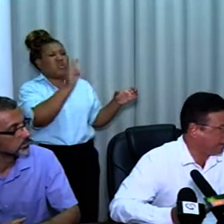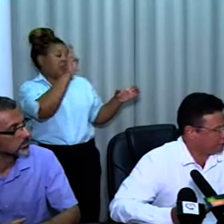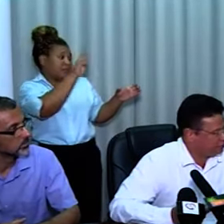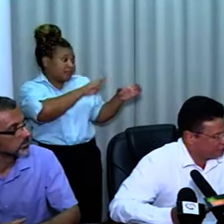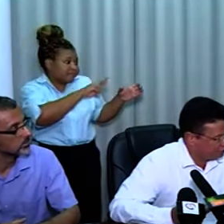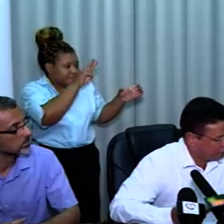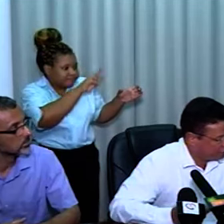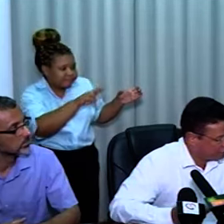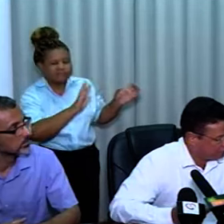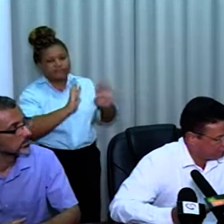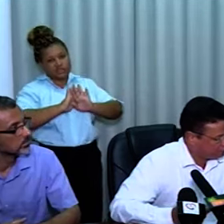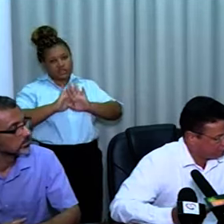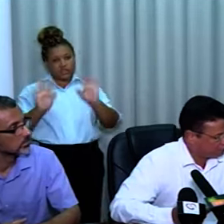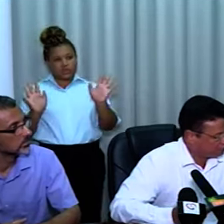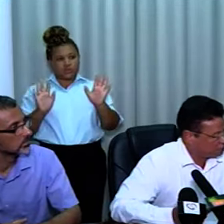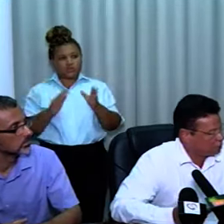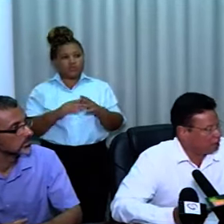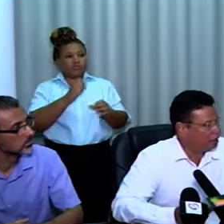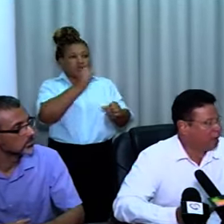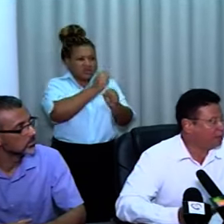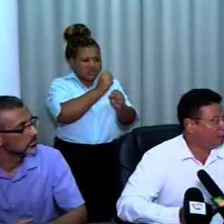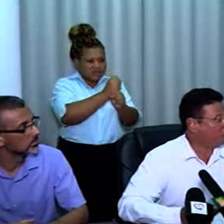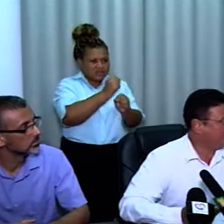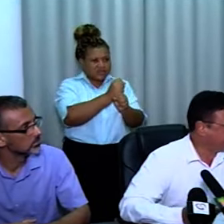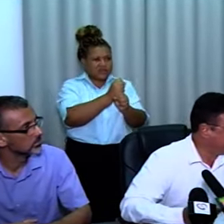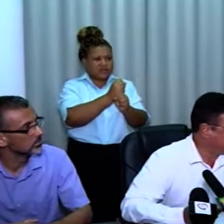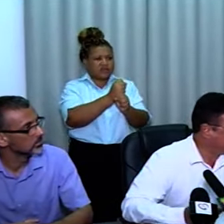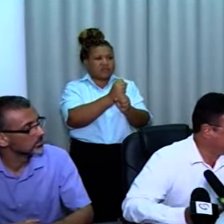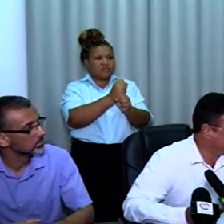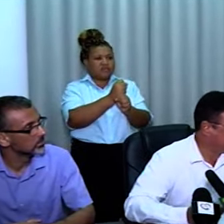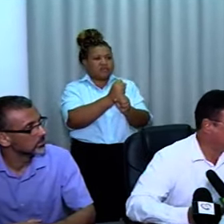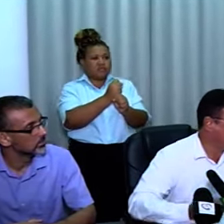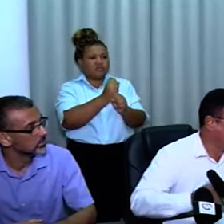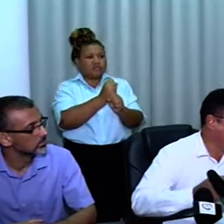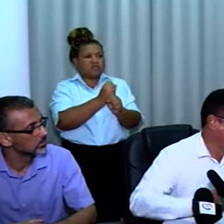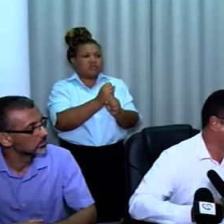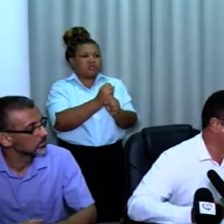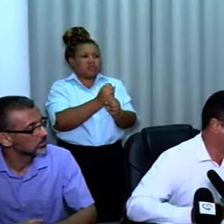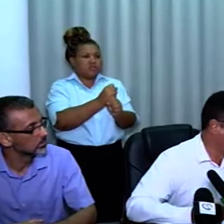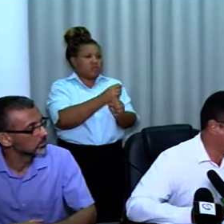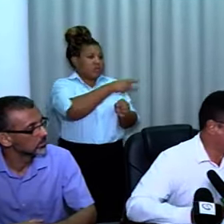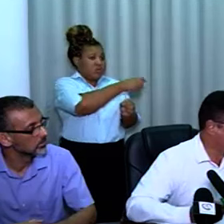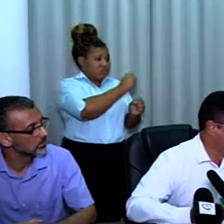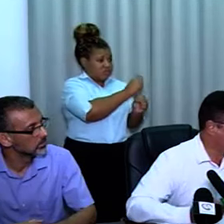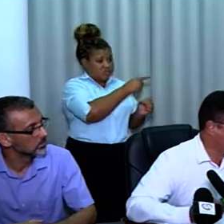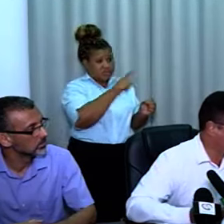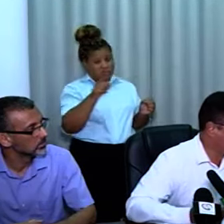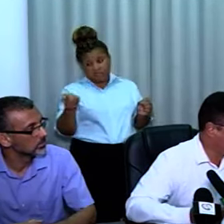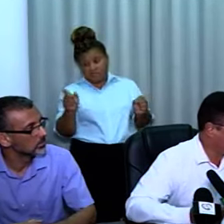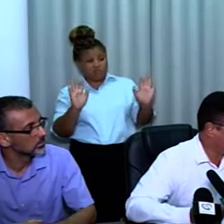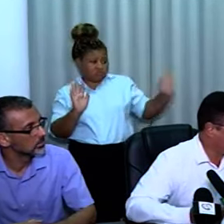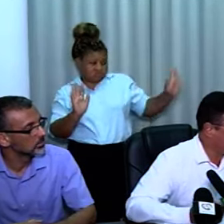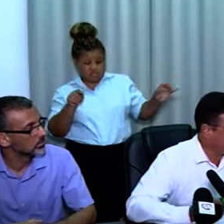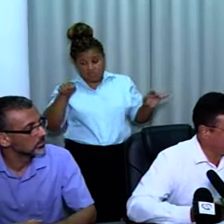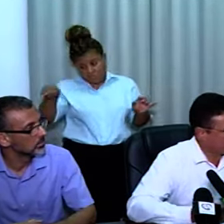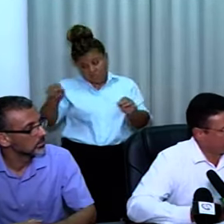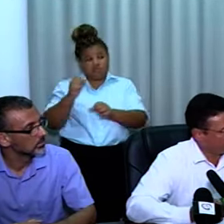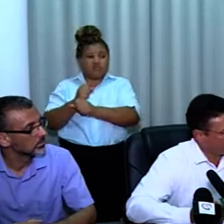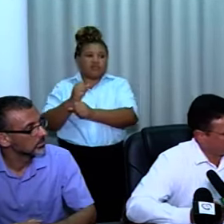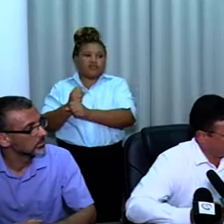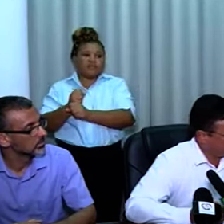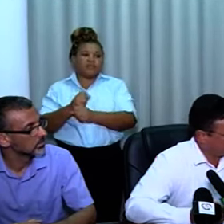une active surveillance. Après une quarantine. Passive surveillance, ça dit mon université côté lui, lui